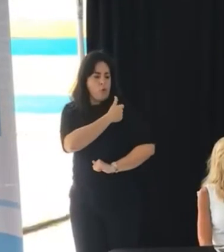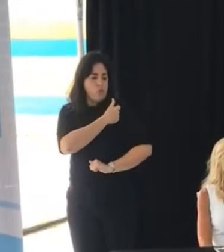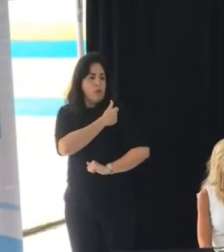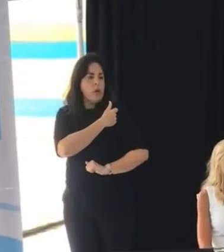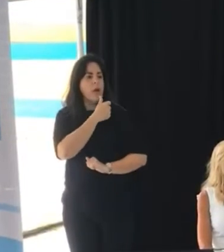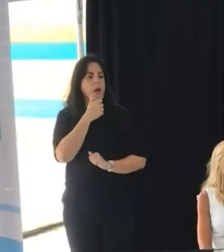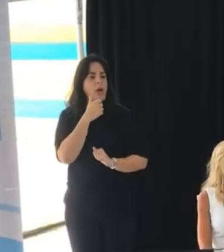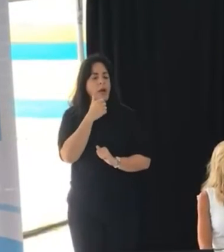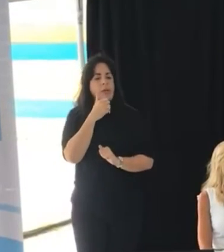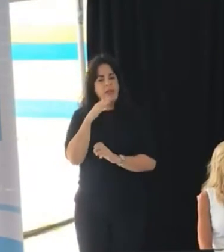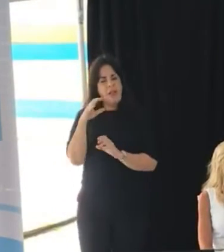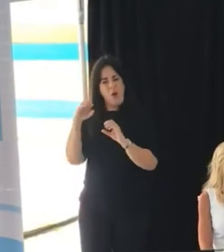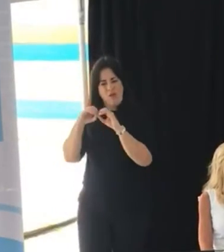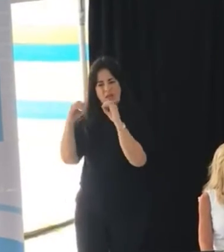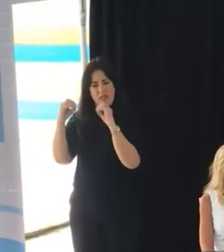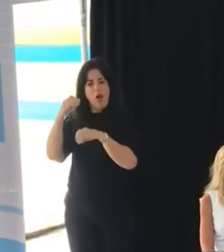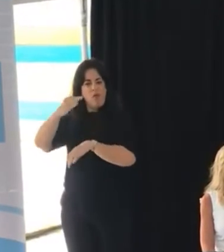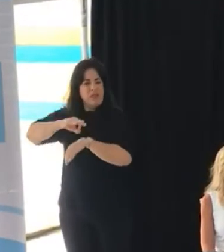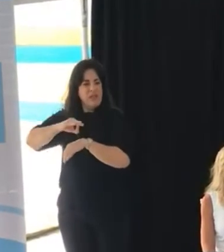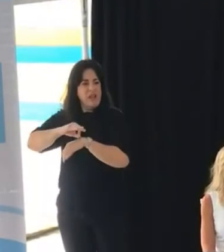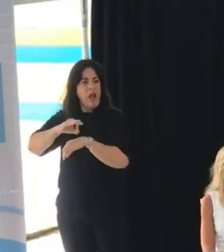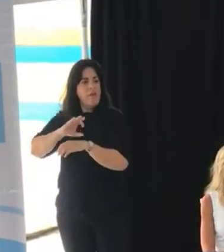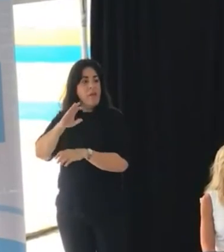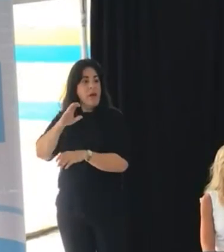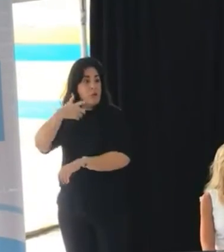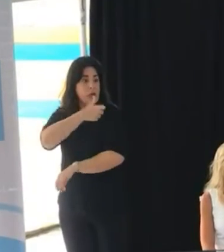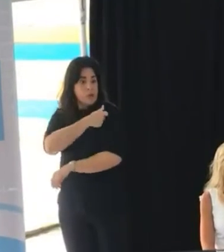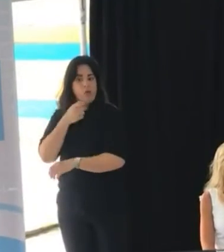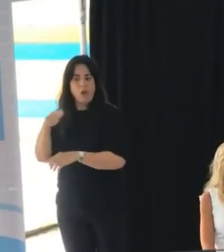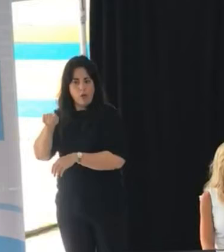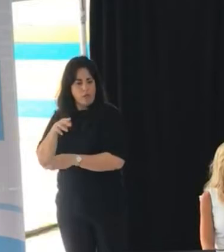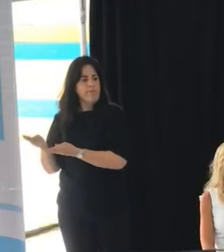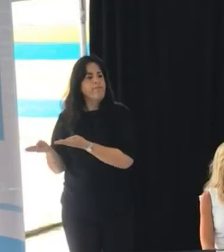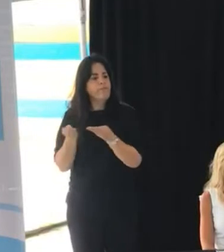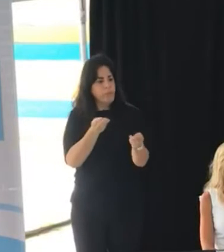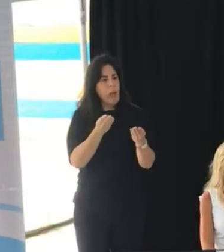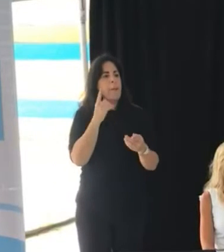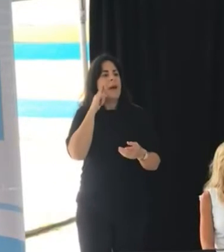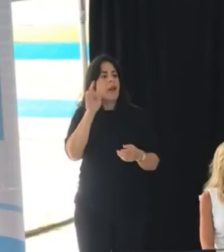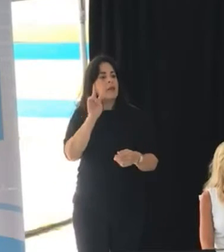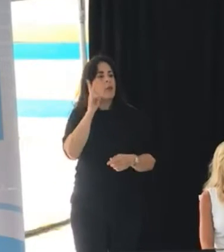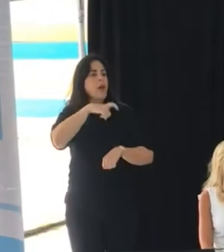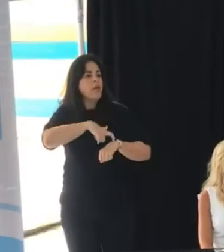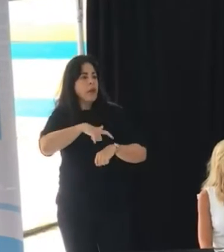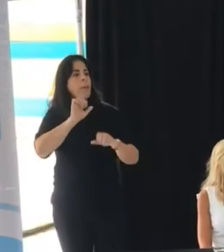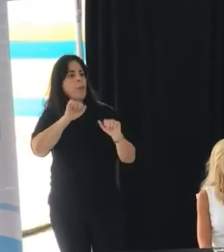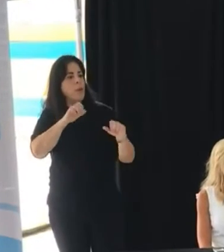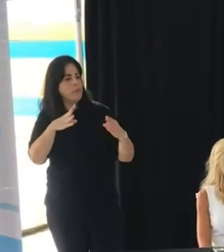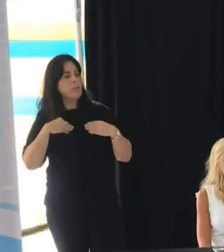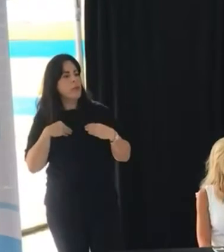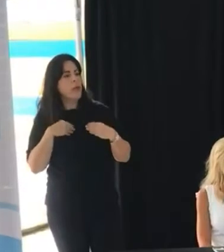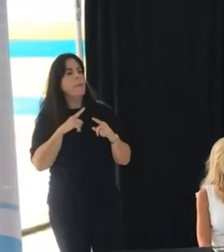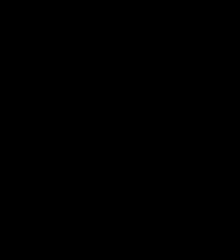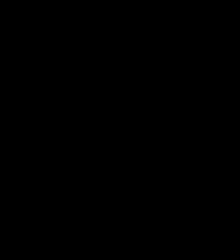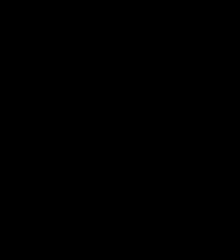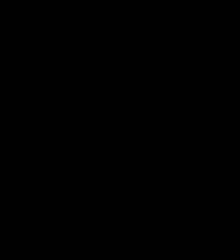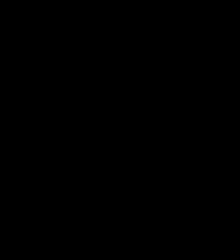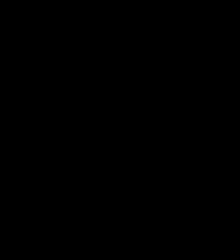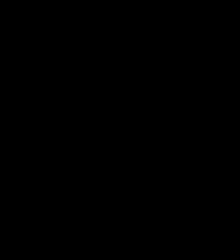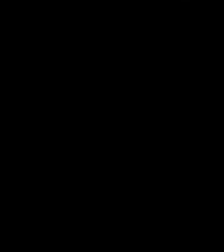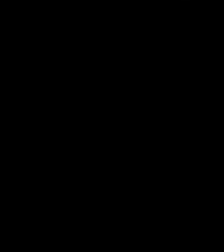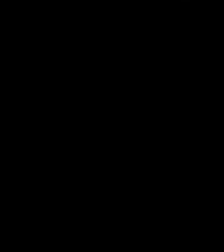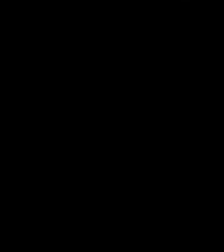de vacunación pudo conseguirle esa segunda dosis a las personas. No obstante, debemos recordar que